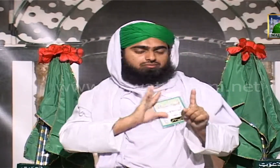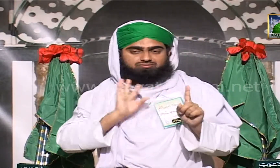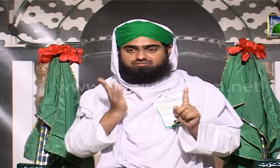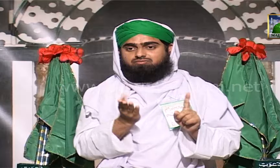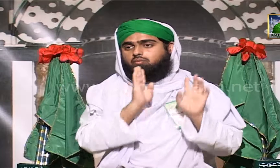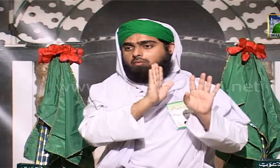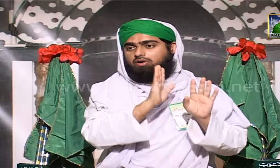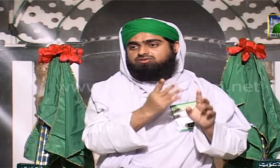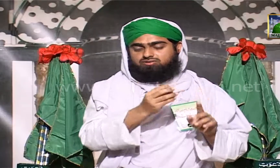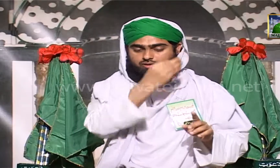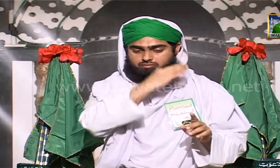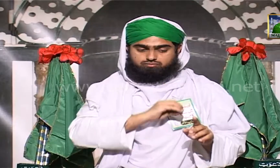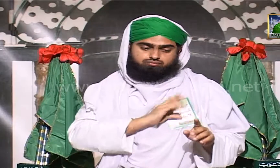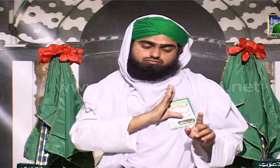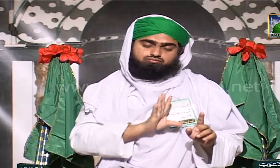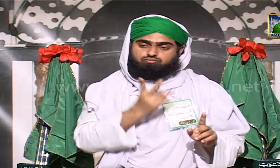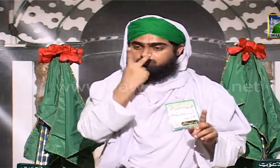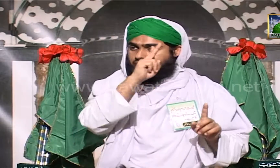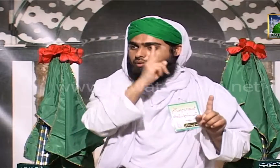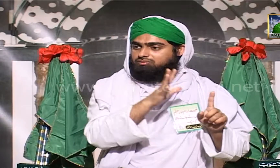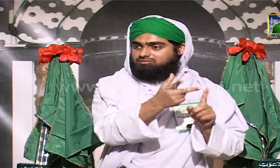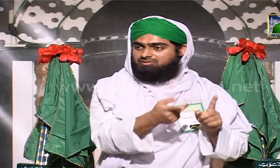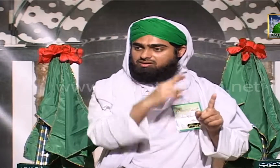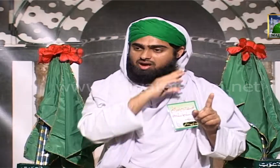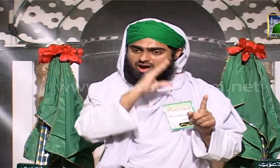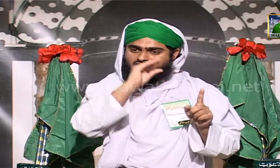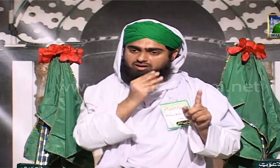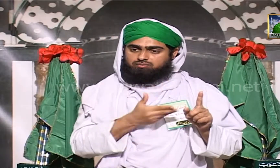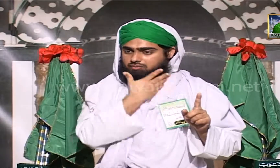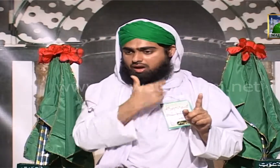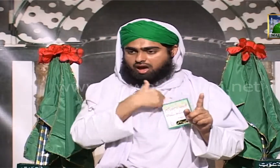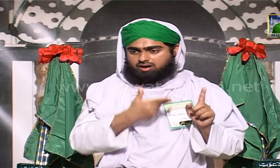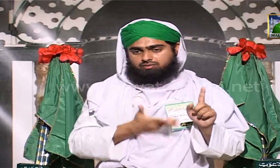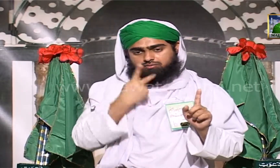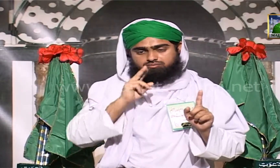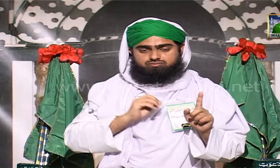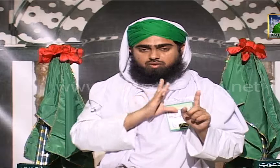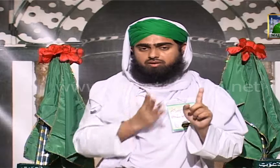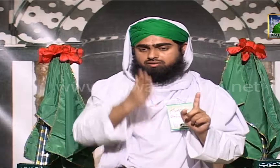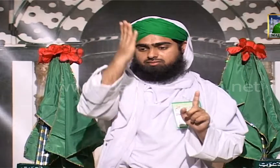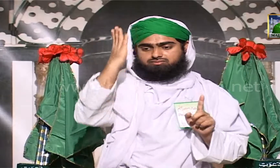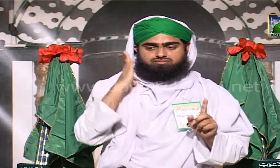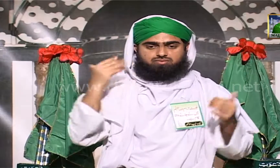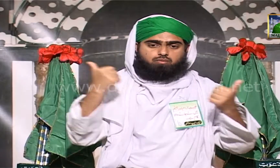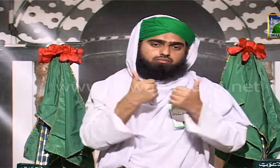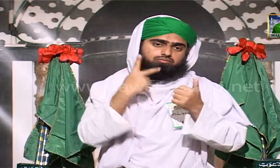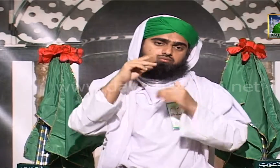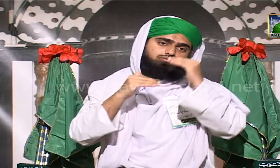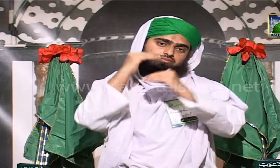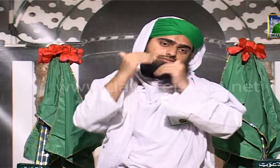یہ فلاں فلاں عمل کرتے ہیں، تو ہمیں بھی چاہیے کہ ہم بھی اس طرح عمل کریں تاکہ ہمیں بھی اسی طرح کی منزلیں عطا